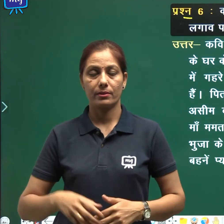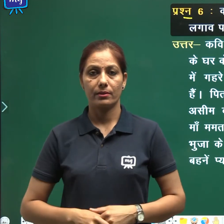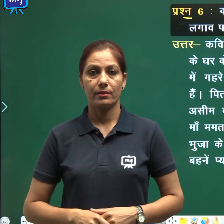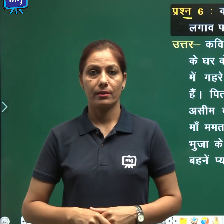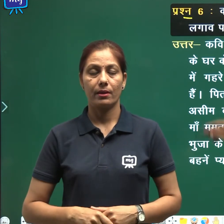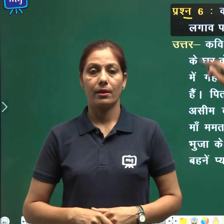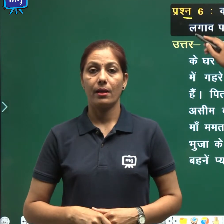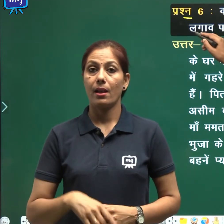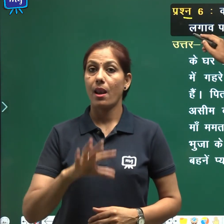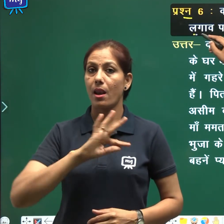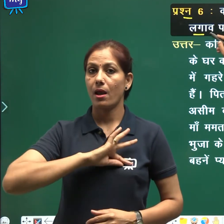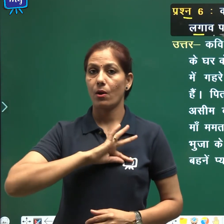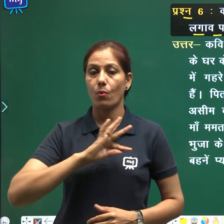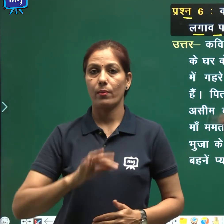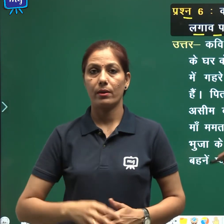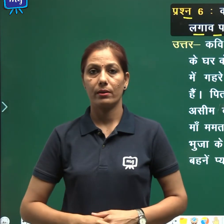लगाव पर